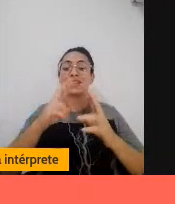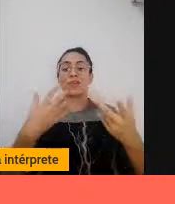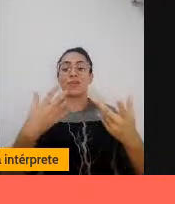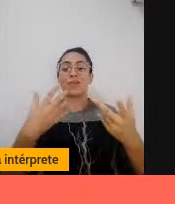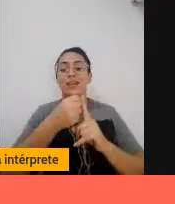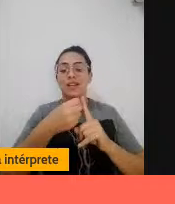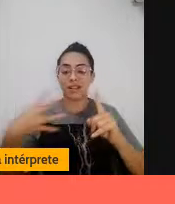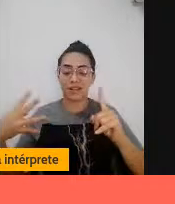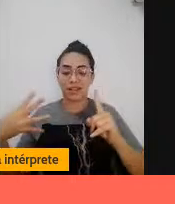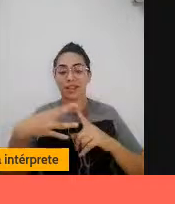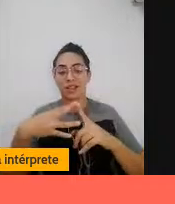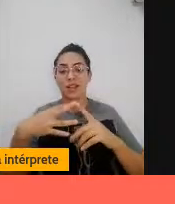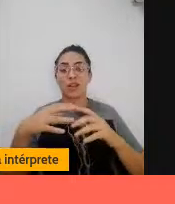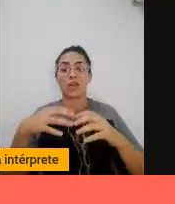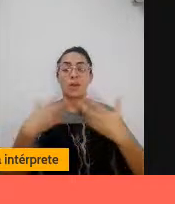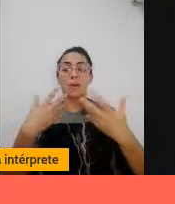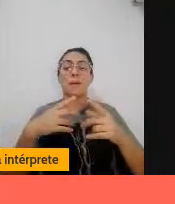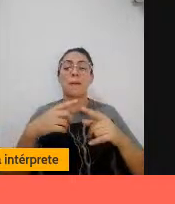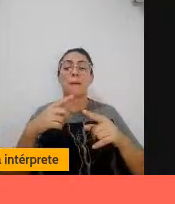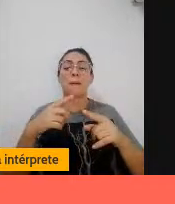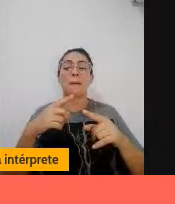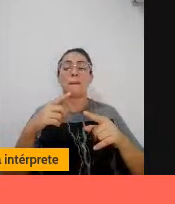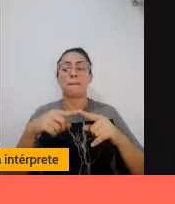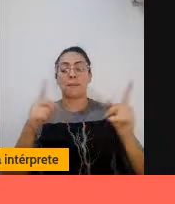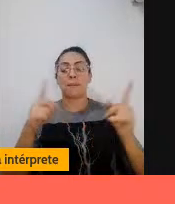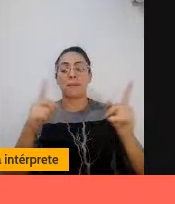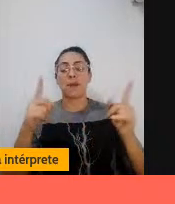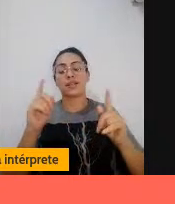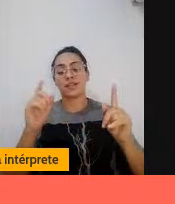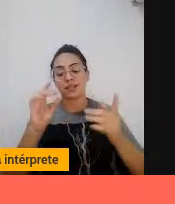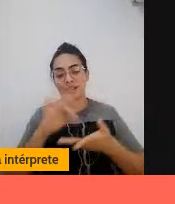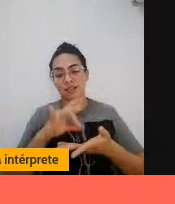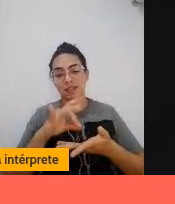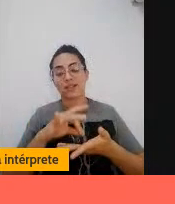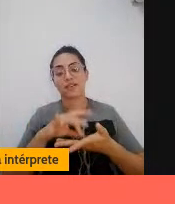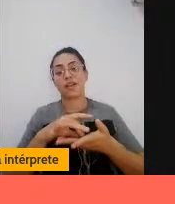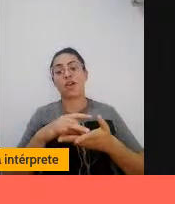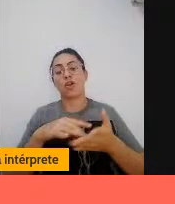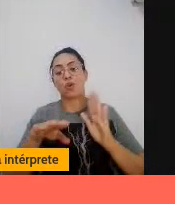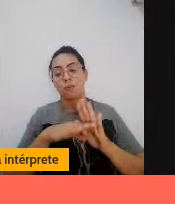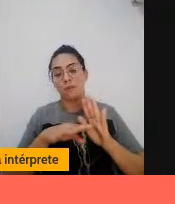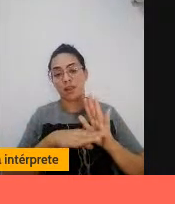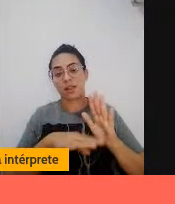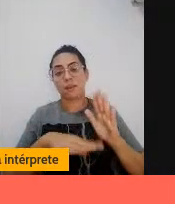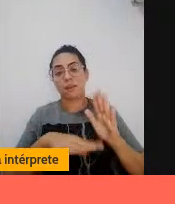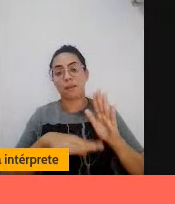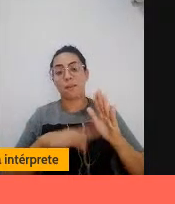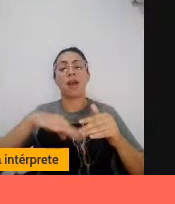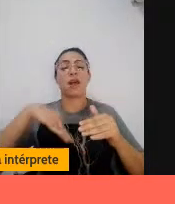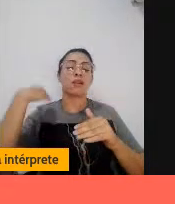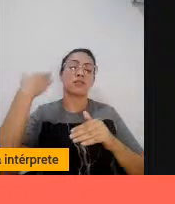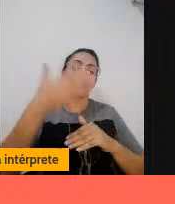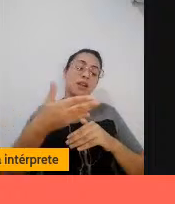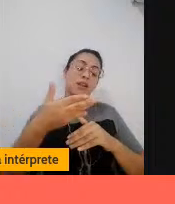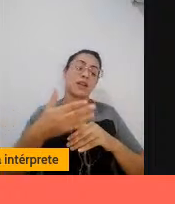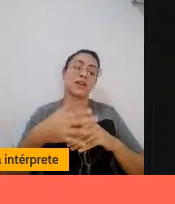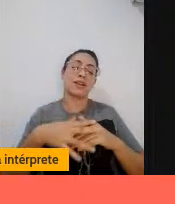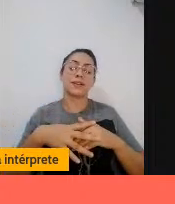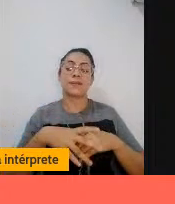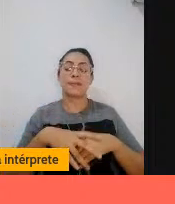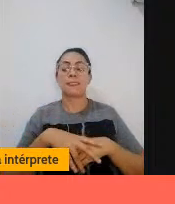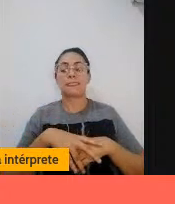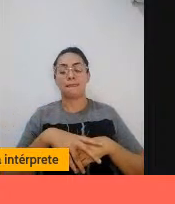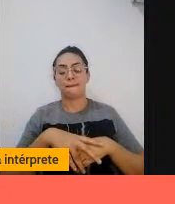que integre o planejamento do centro de educação, para além, né, das pessoas, de mim e de Rondon, ou